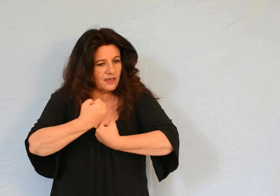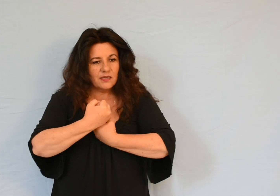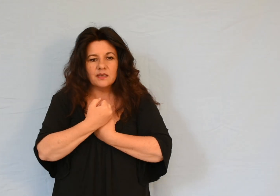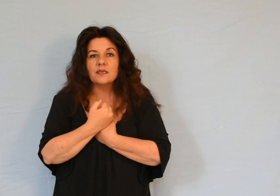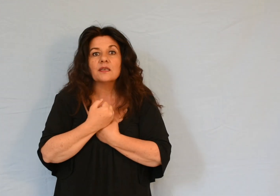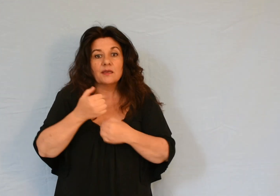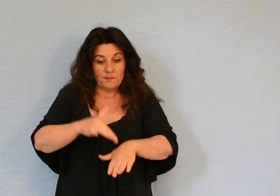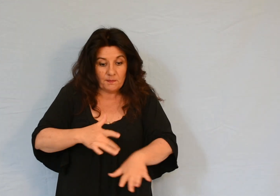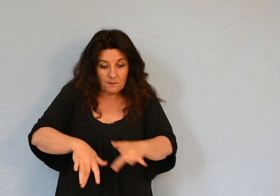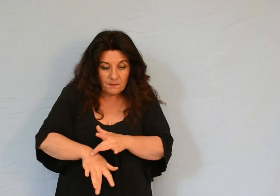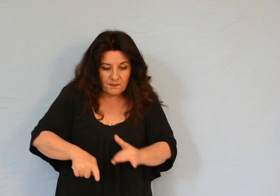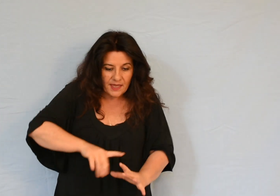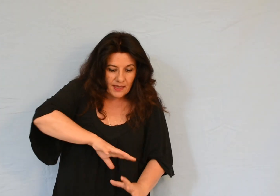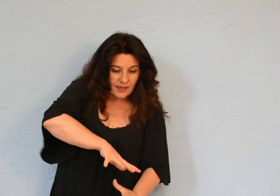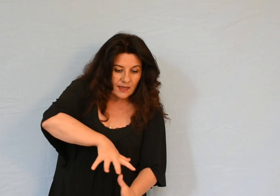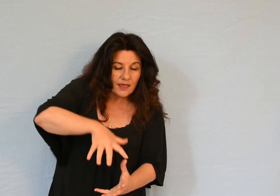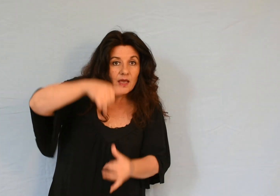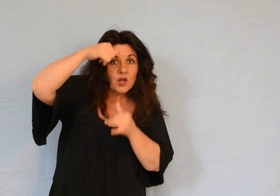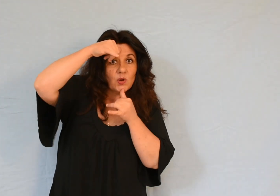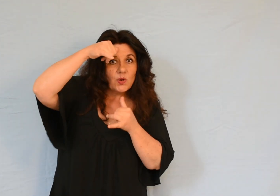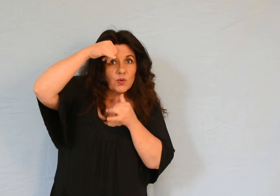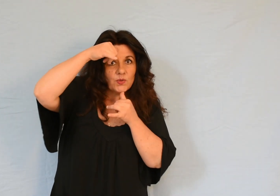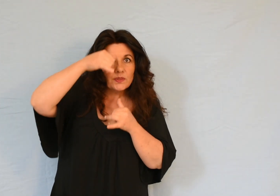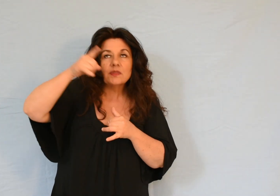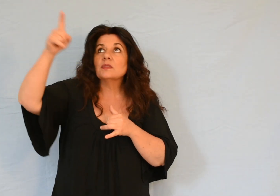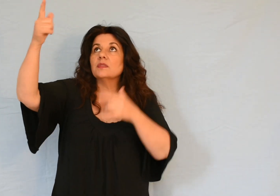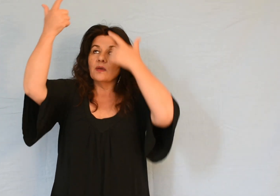et sur la tête une couronne de 12 étoiles.